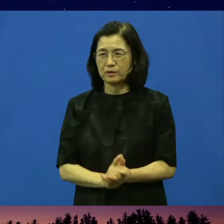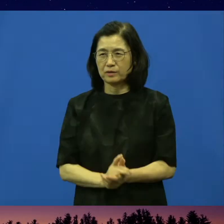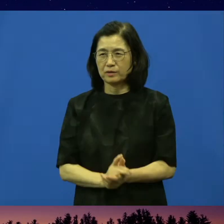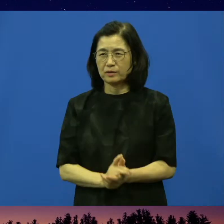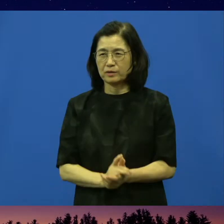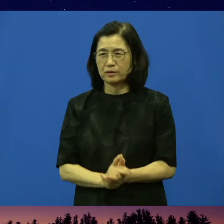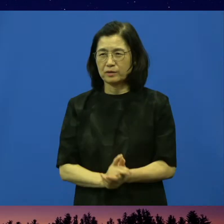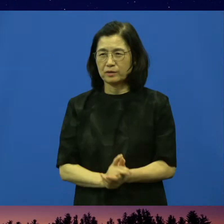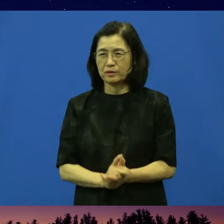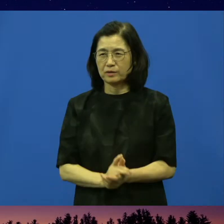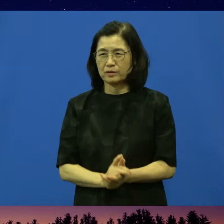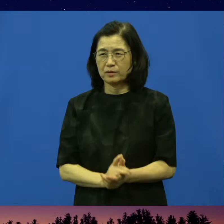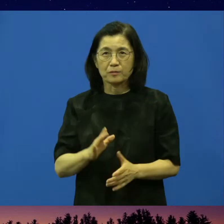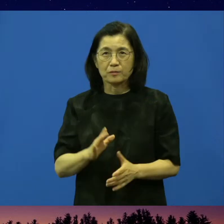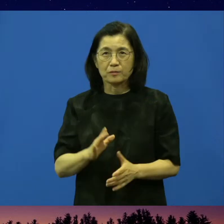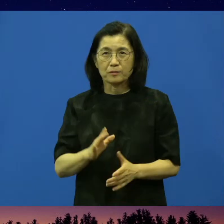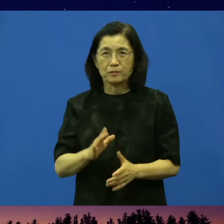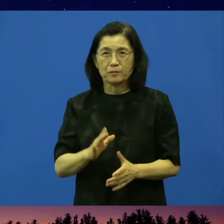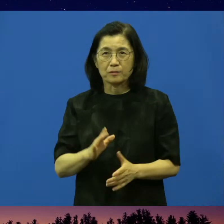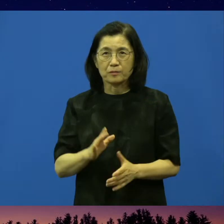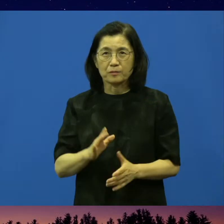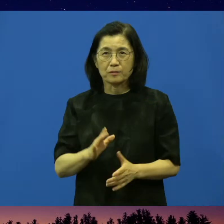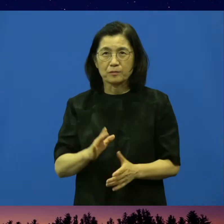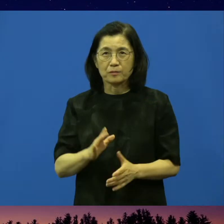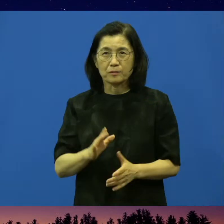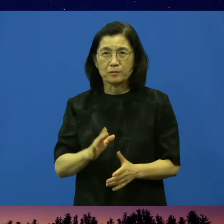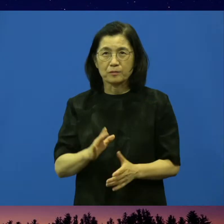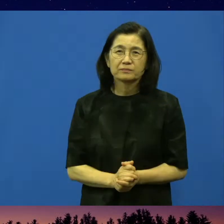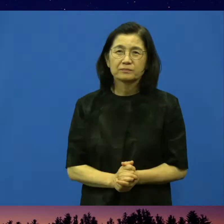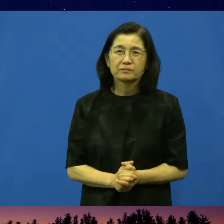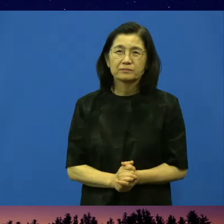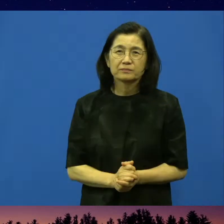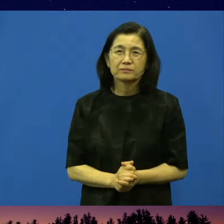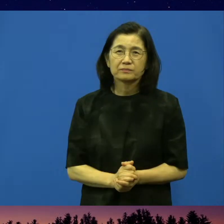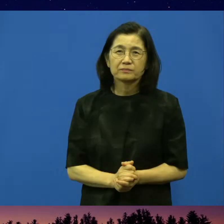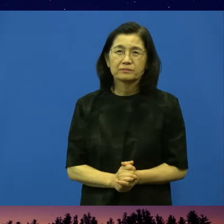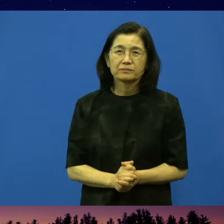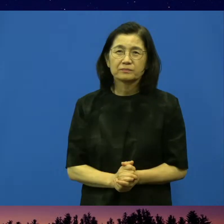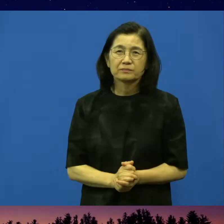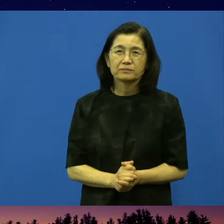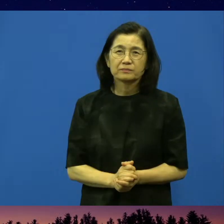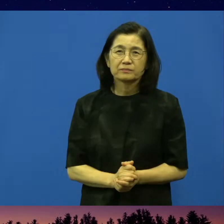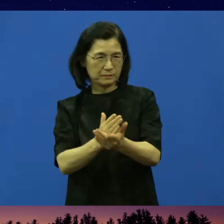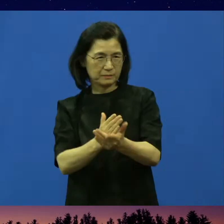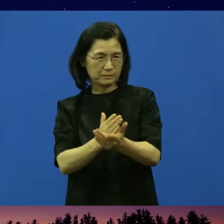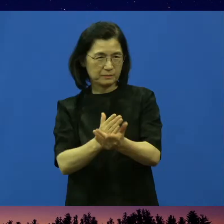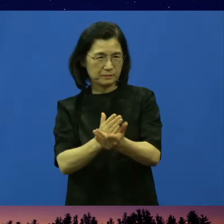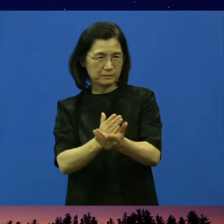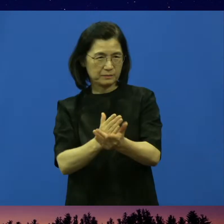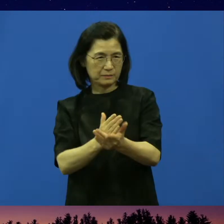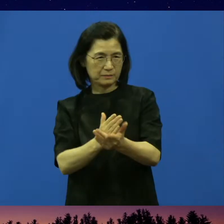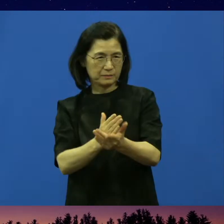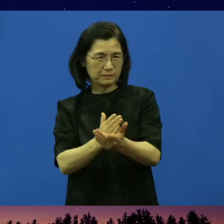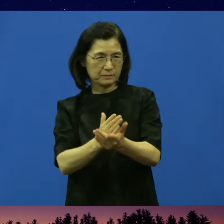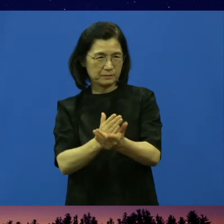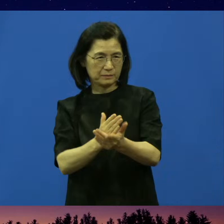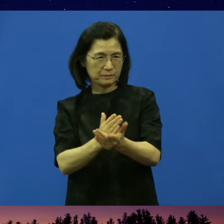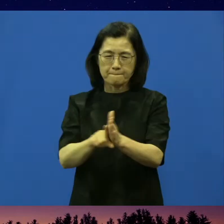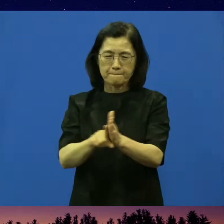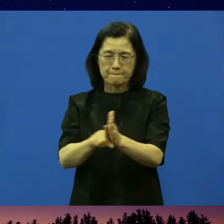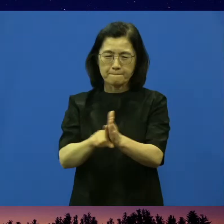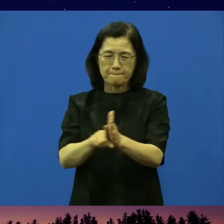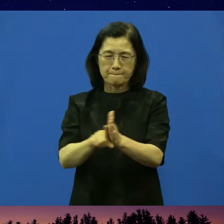근데 이런 우리 아차하면 끌려다니는 겁니다. 끌려다니는. 뺑뺑이를 도는 거예요. 그건 내